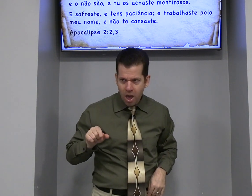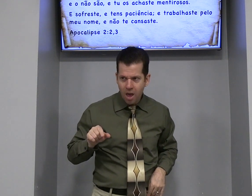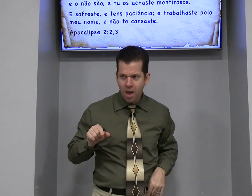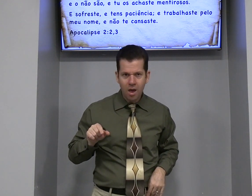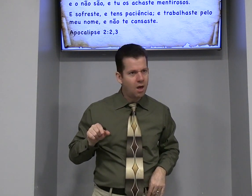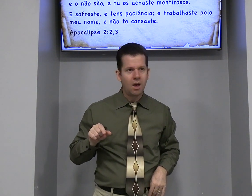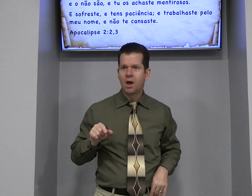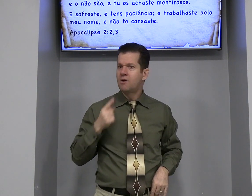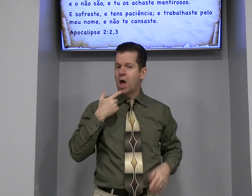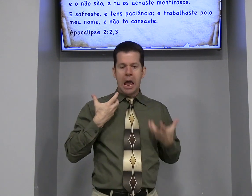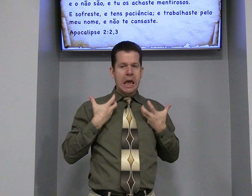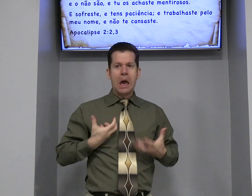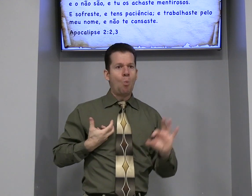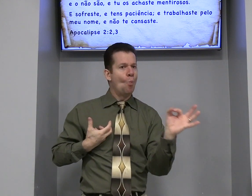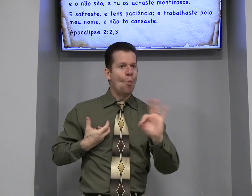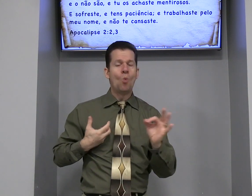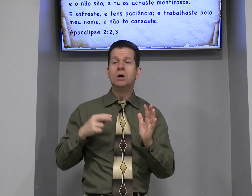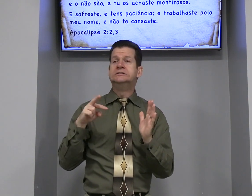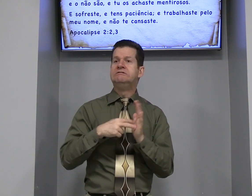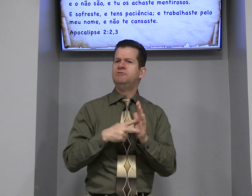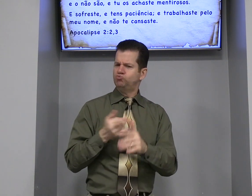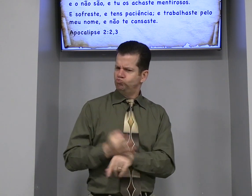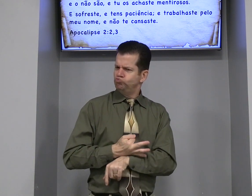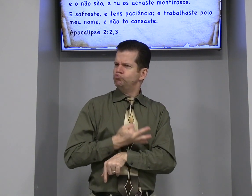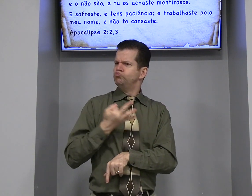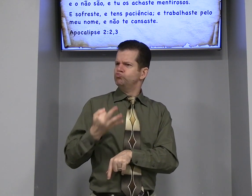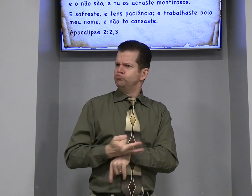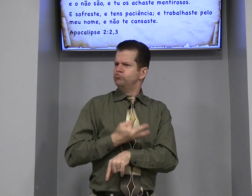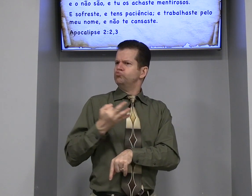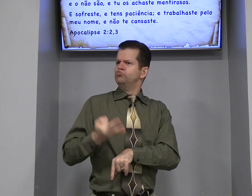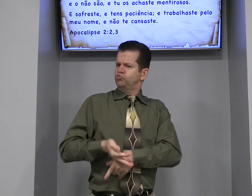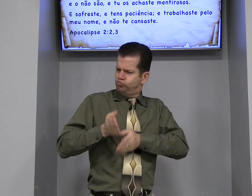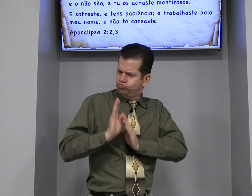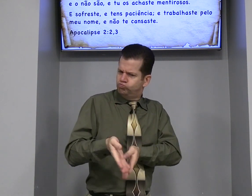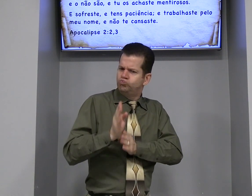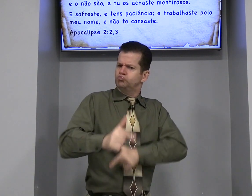cansa. Não é assim. O João falou que eles não